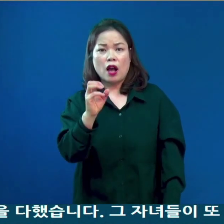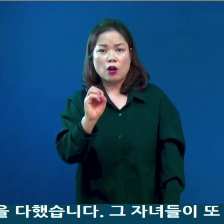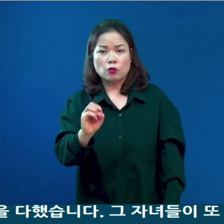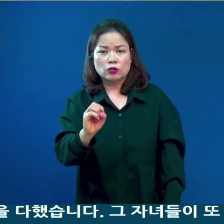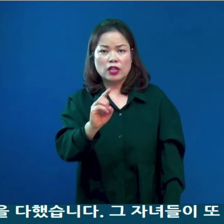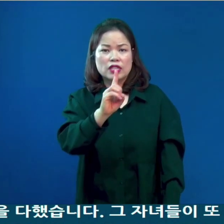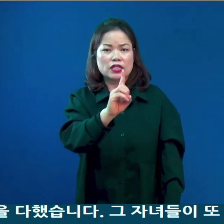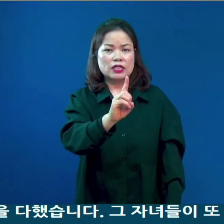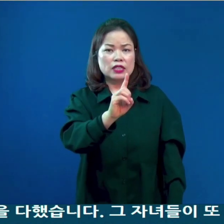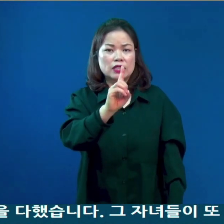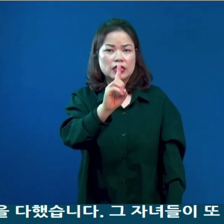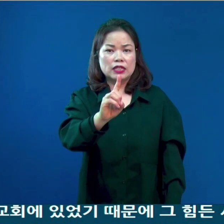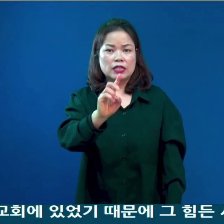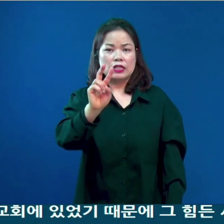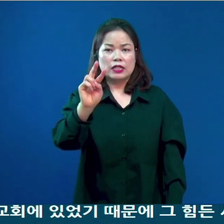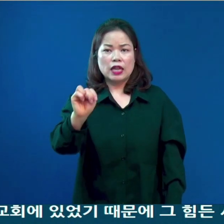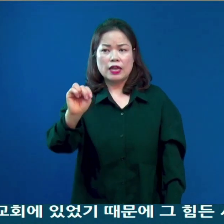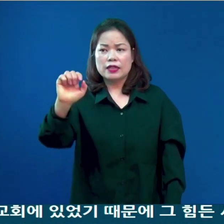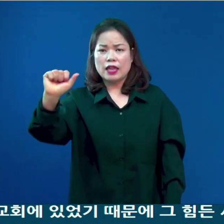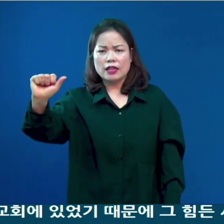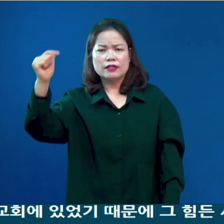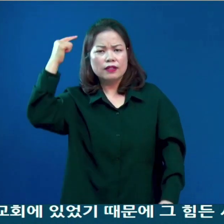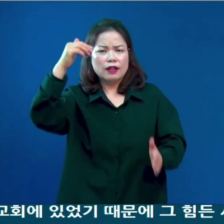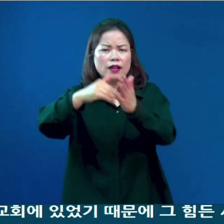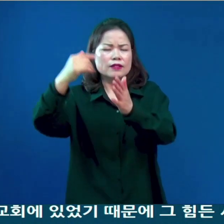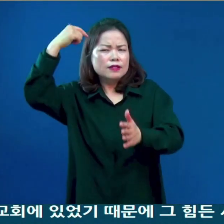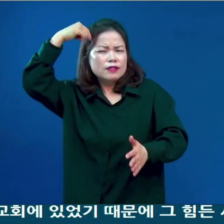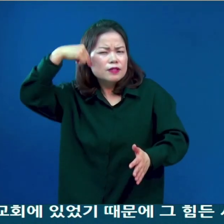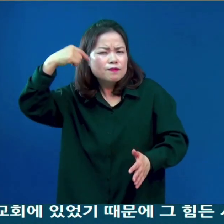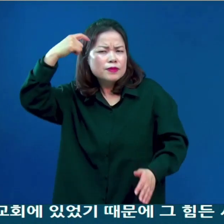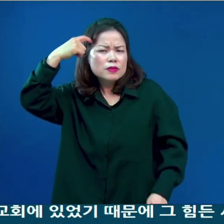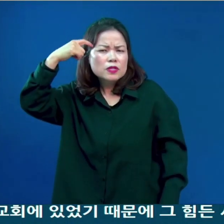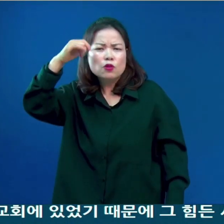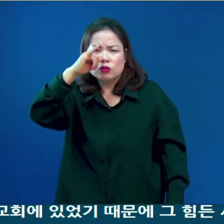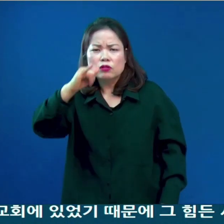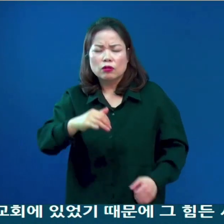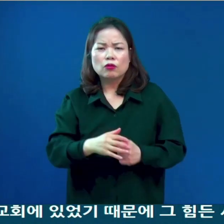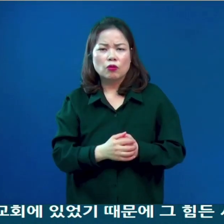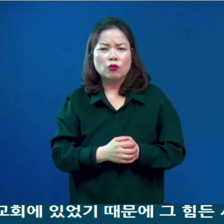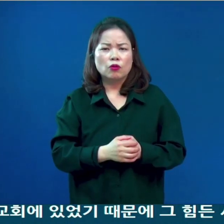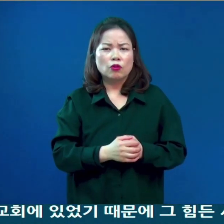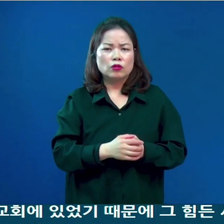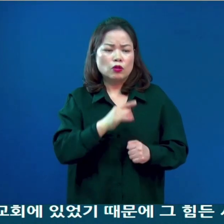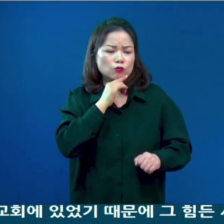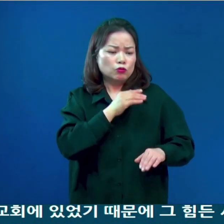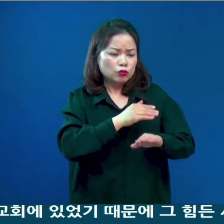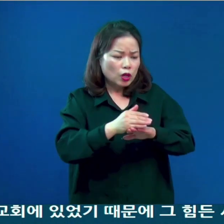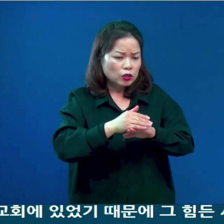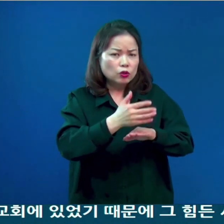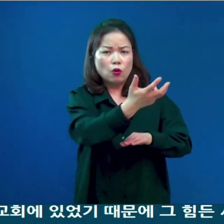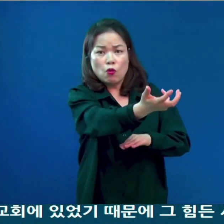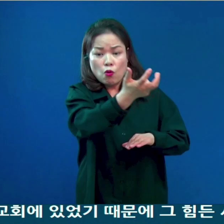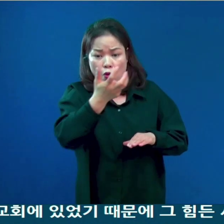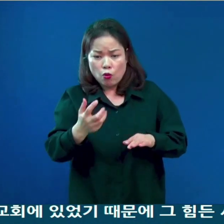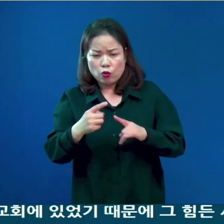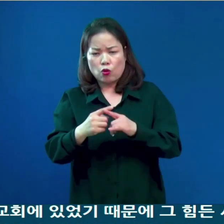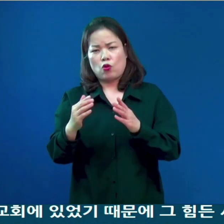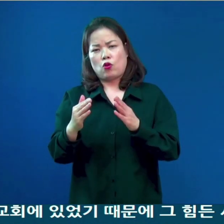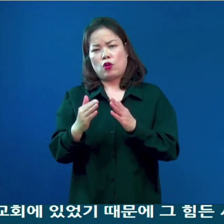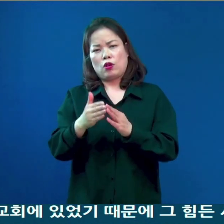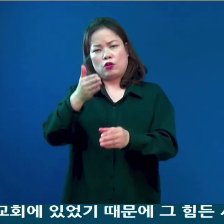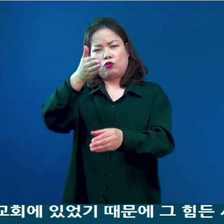겁니다. 가장 강력하죠. 그래서 이 북에서 오신 분들 교회를 중심으로